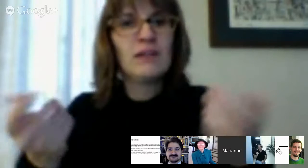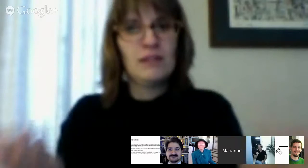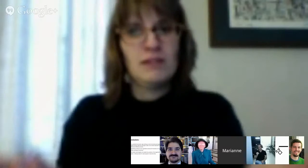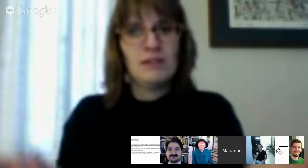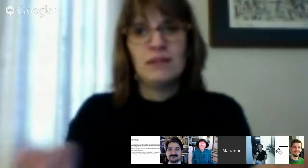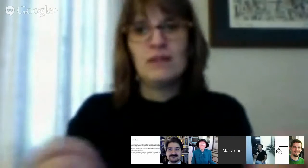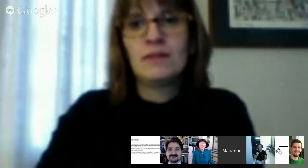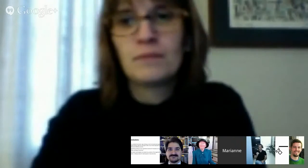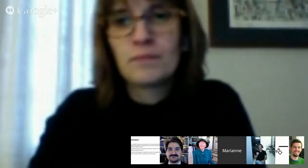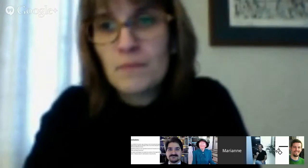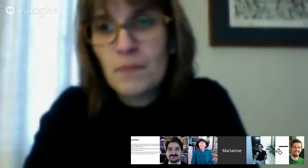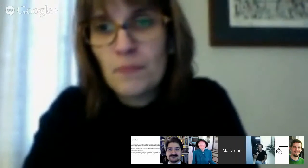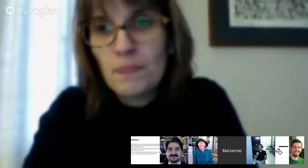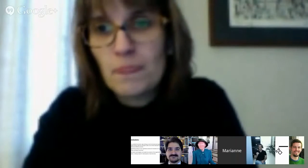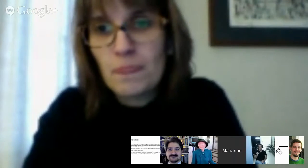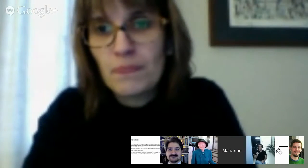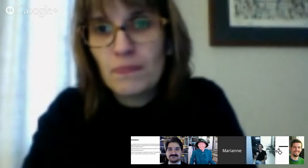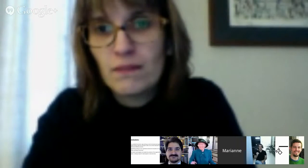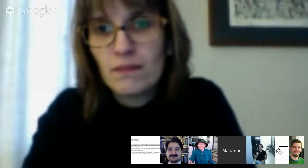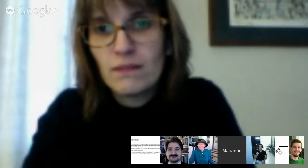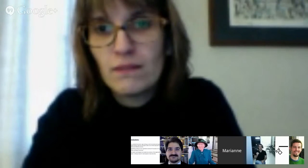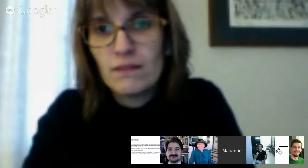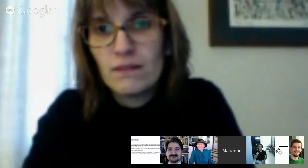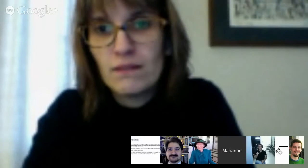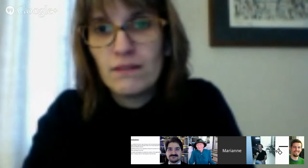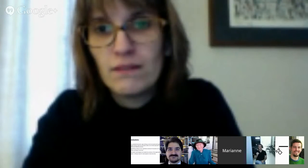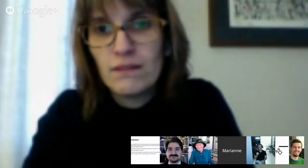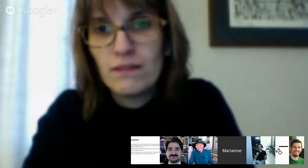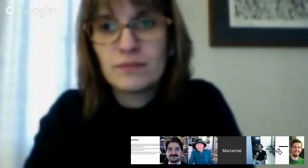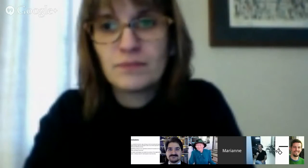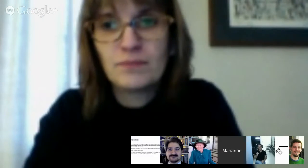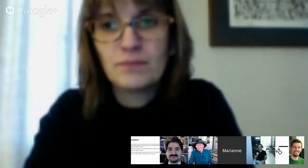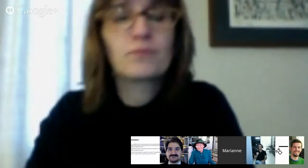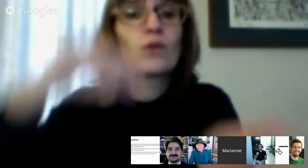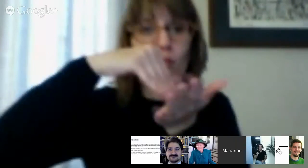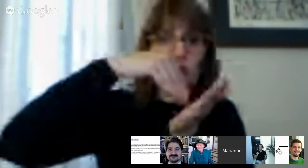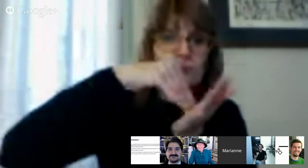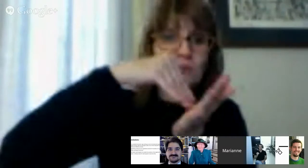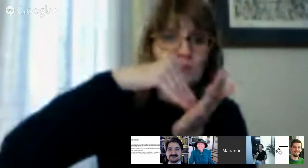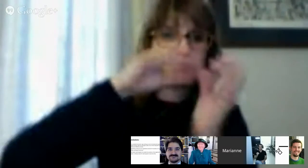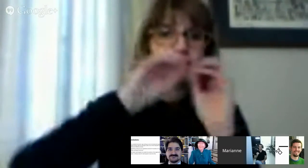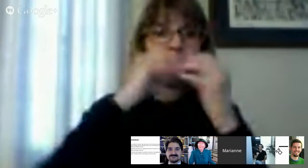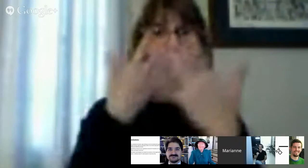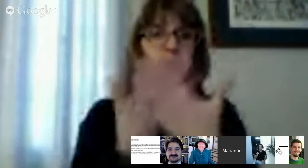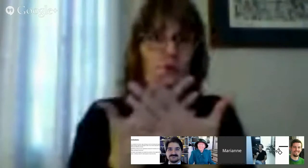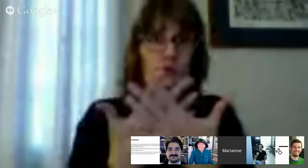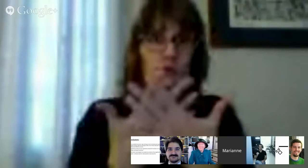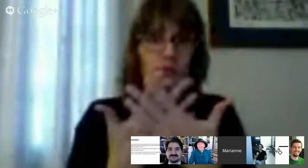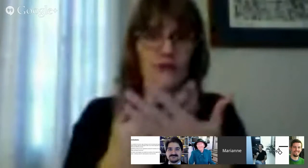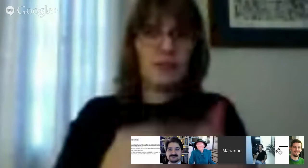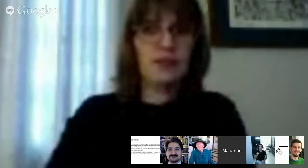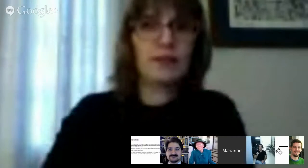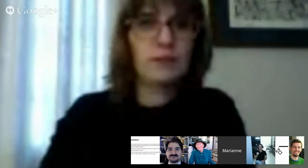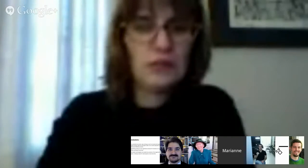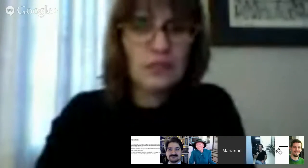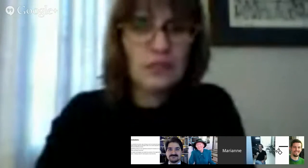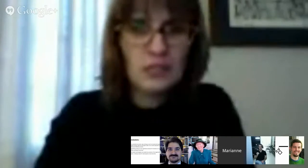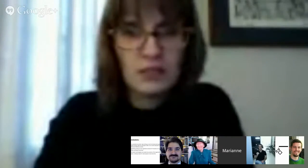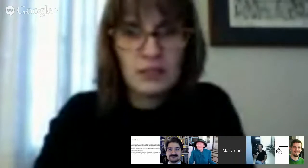os sinais, da mesma forma com a escrita de sinais, onde uma configuração de mão, ela trouxe